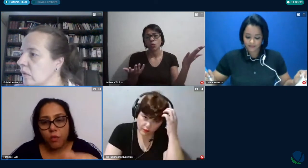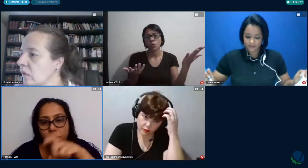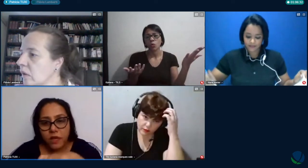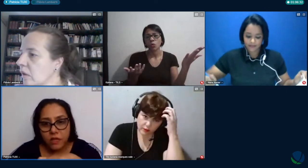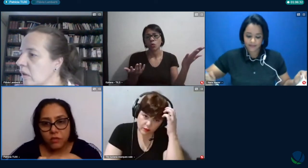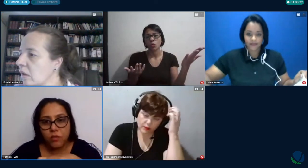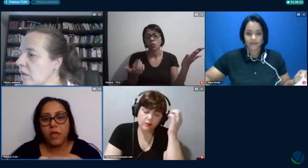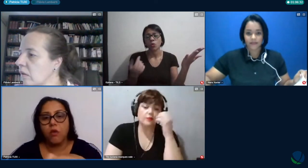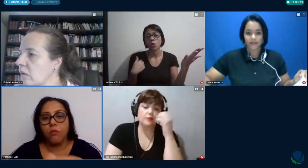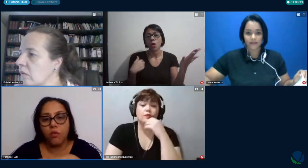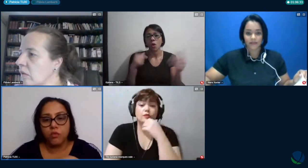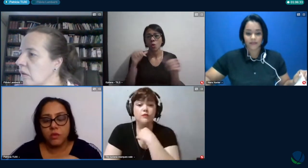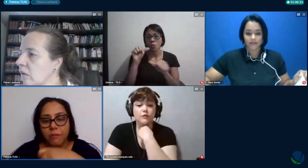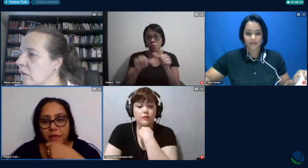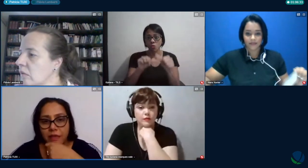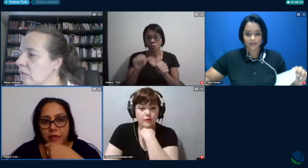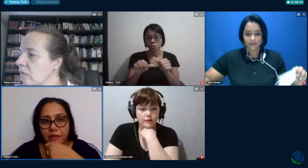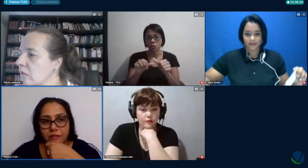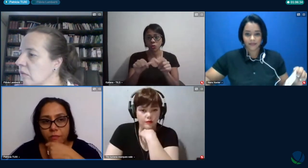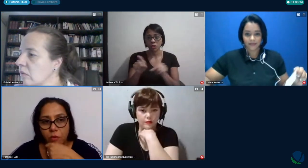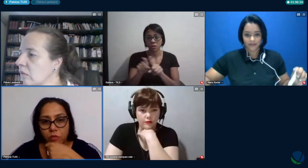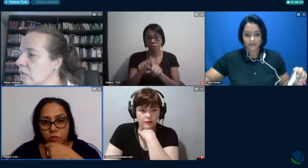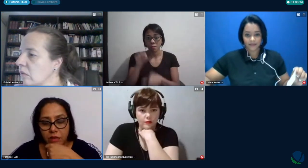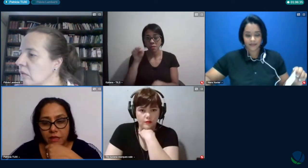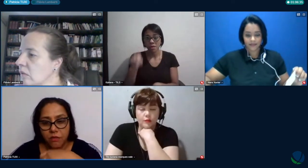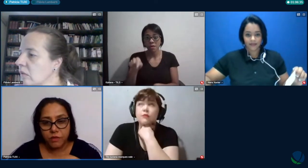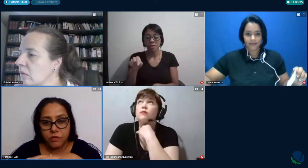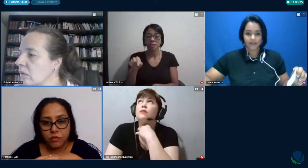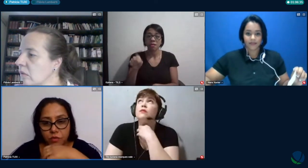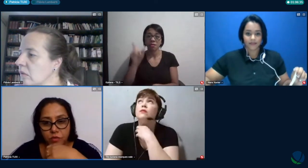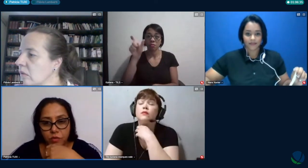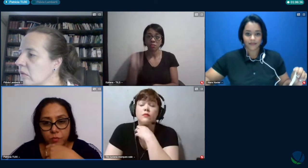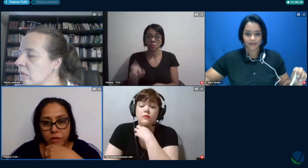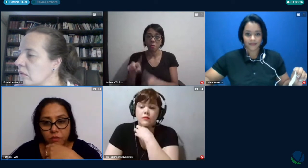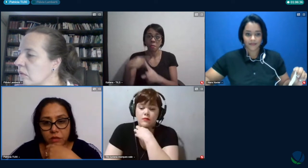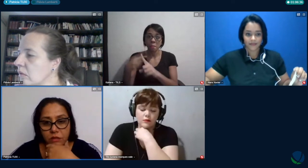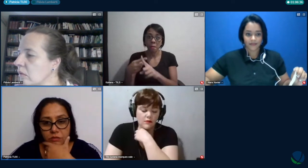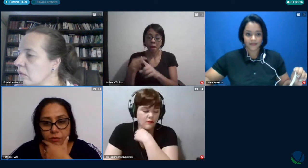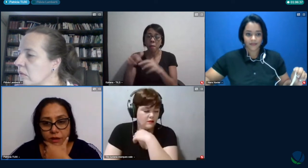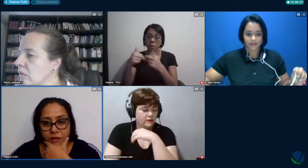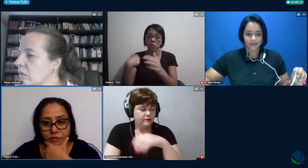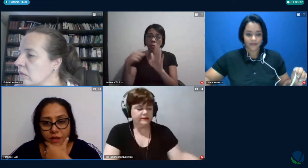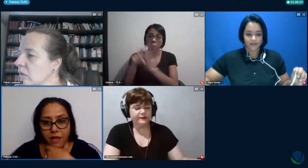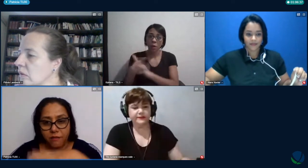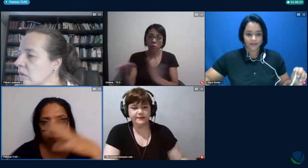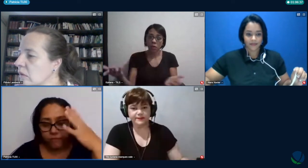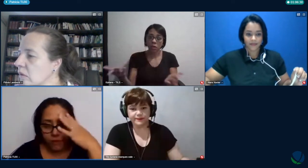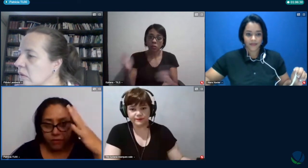aí eu mudando, eu mudo também esse ponto, né? Então, por isso que eu estou te perguntando,